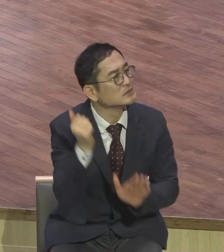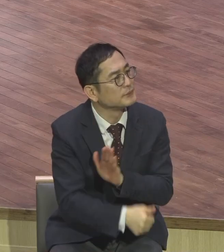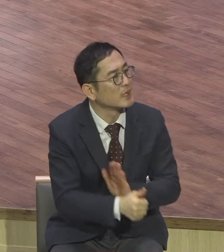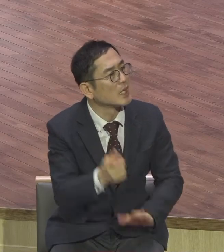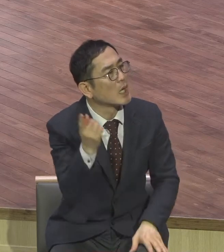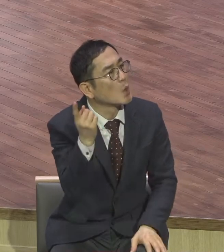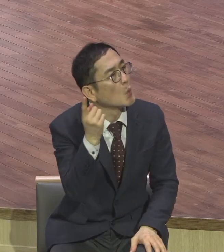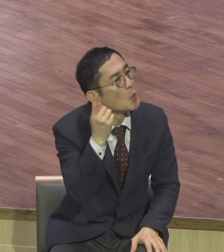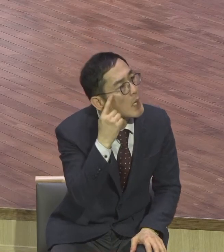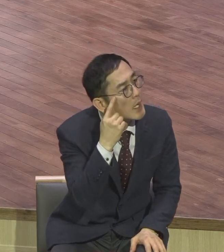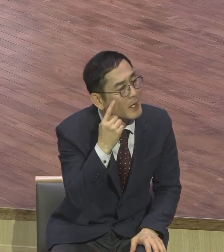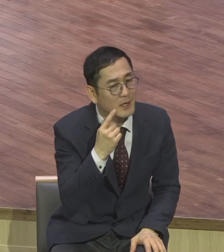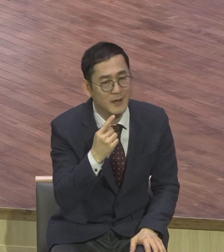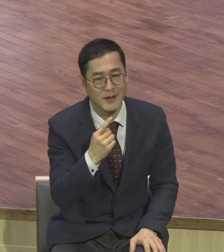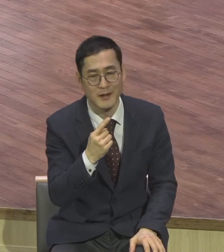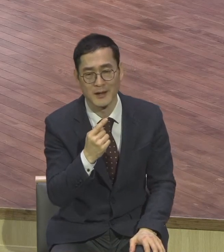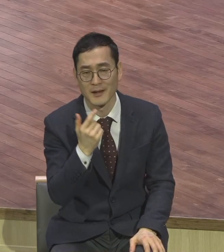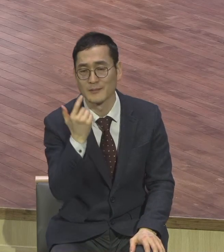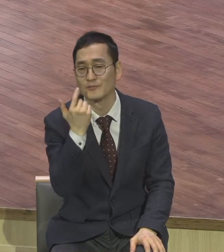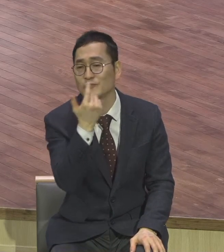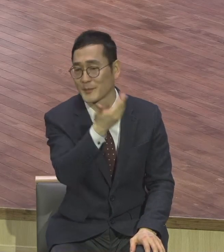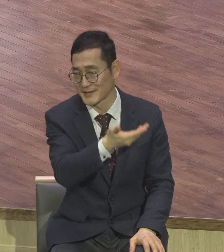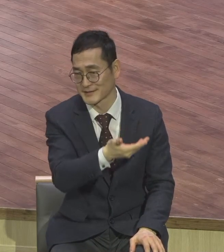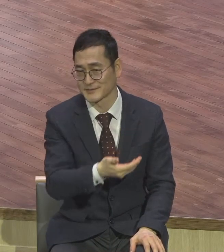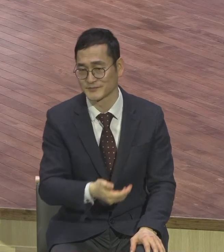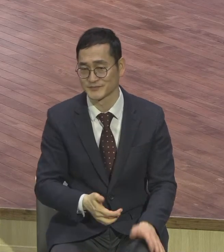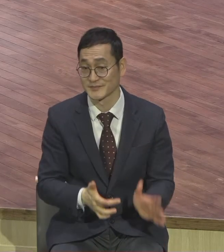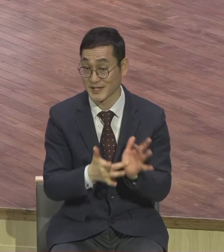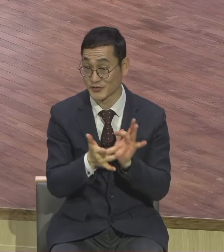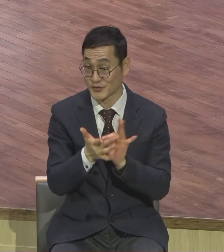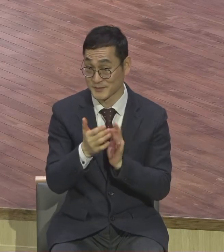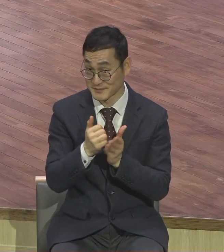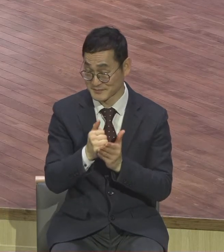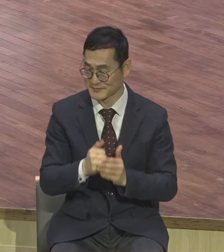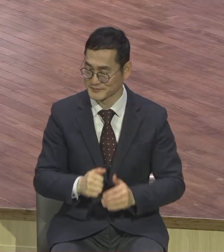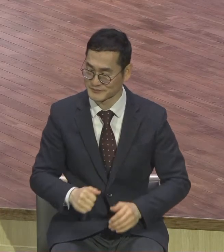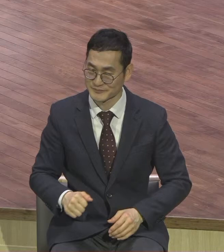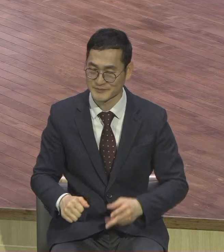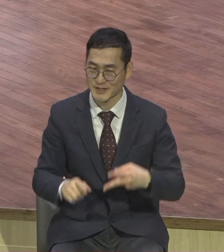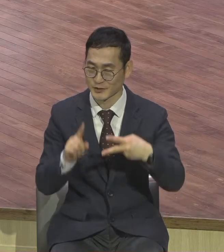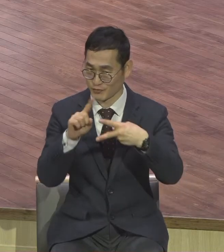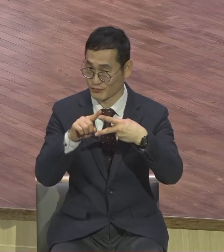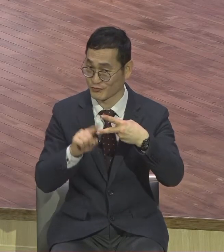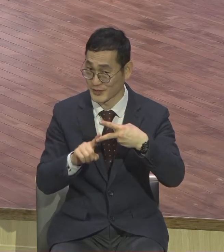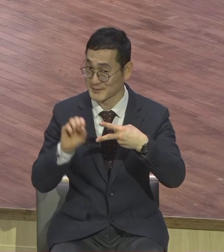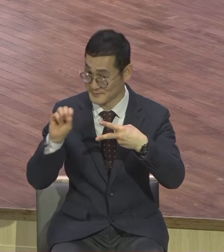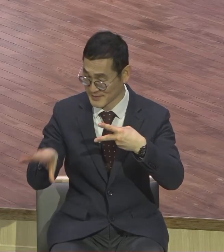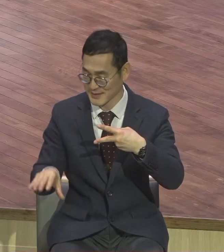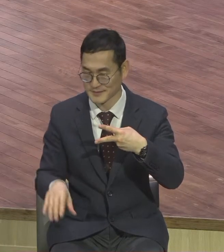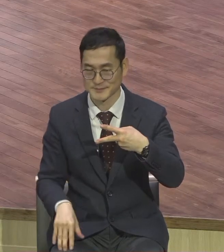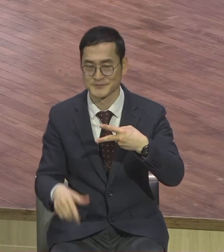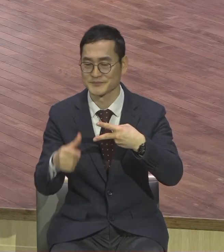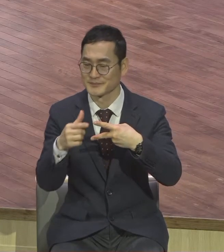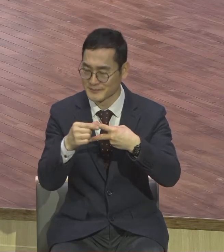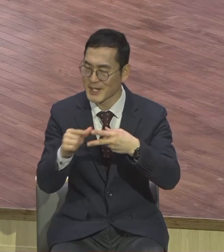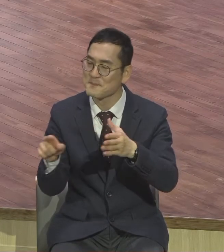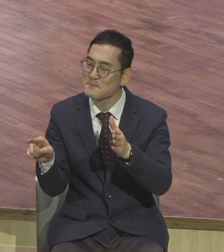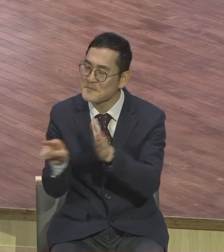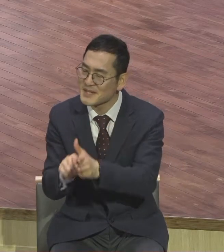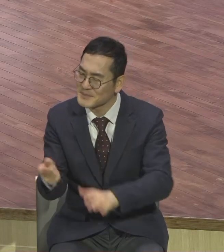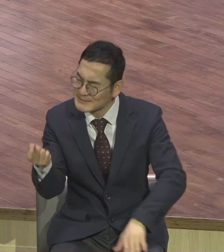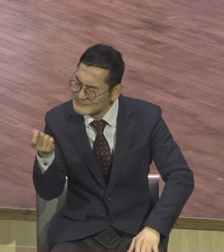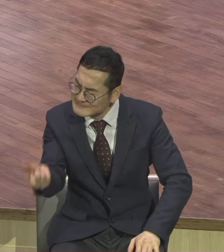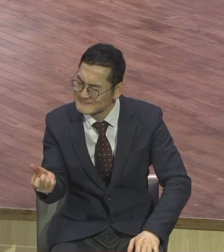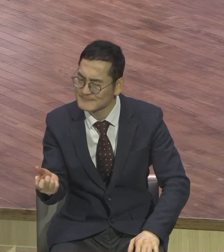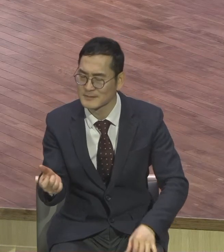쫓아내었습니까? 질문을 했어요. 이때 예수님께서 두 가지 말씀하셨죠. 하나는 믿음이 작은